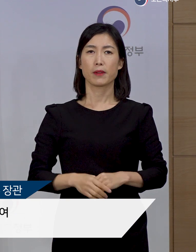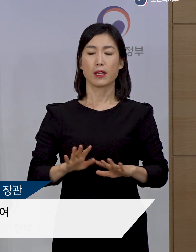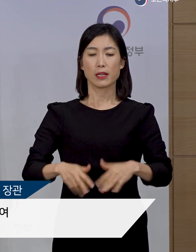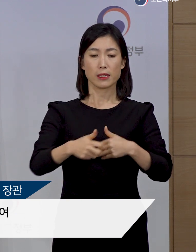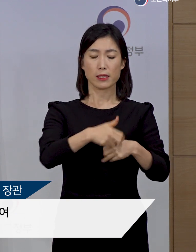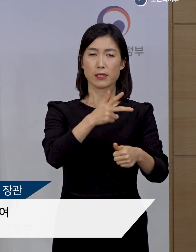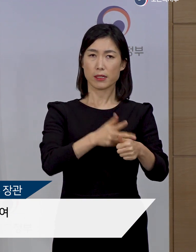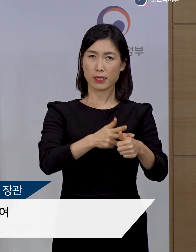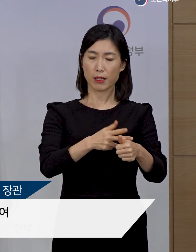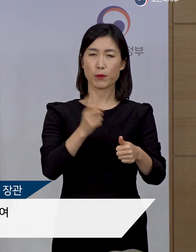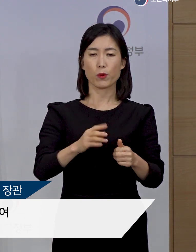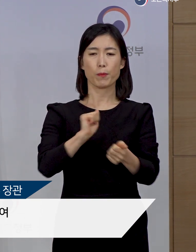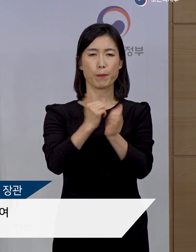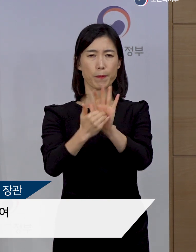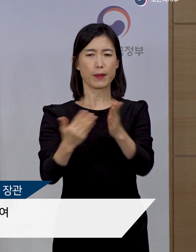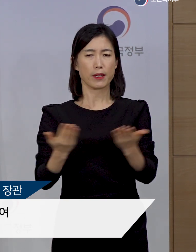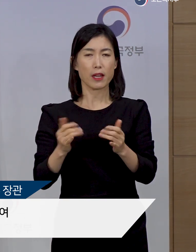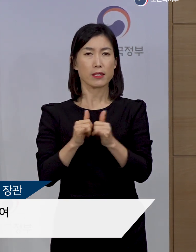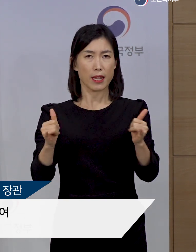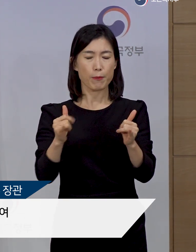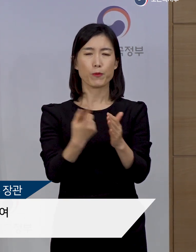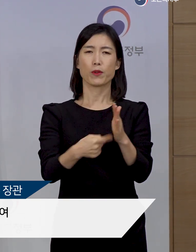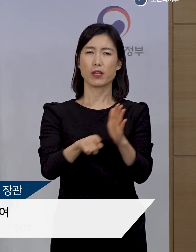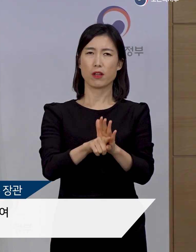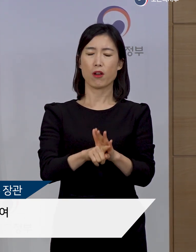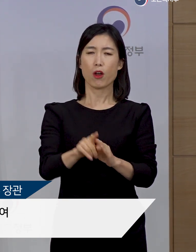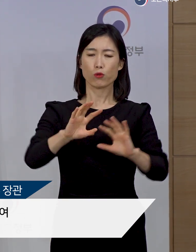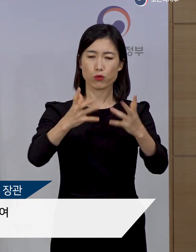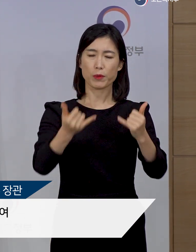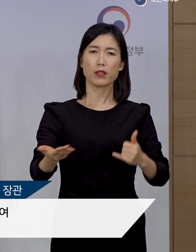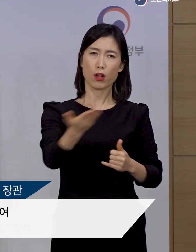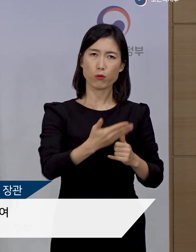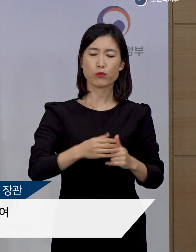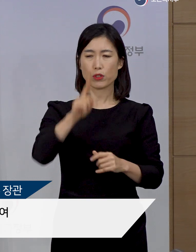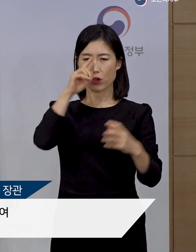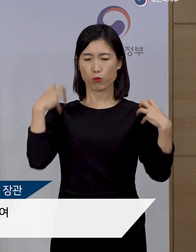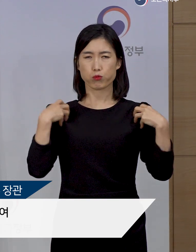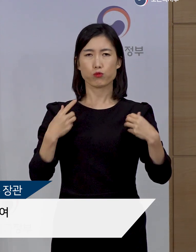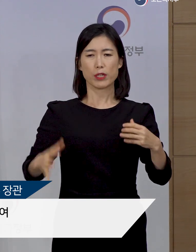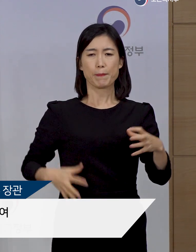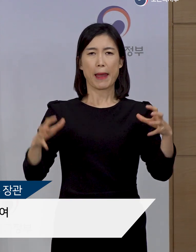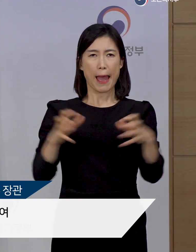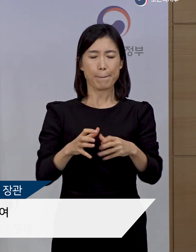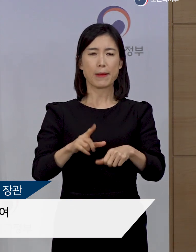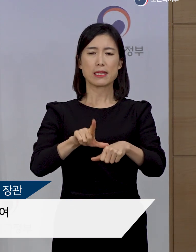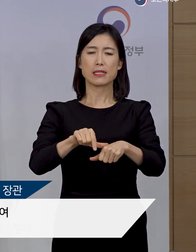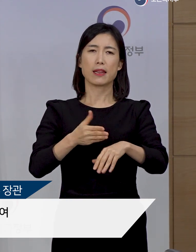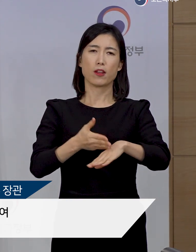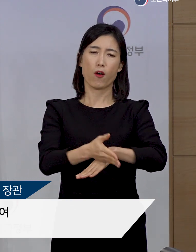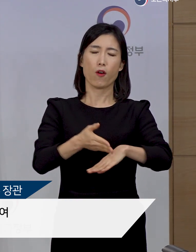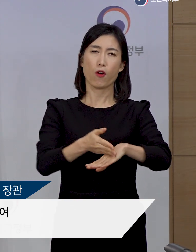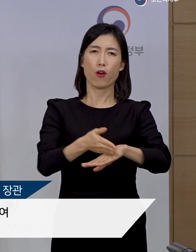의료진들과 방역 인력을 위해 국민과 정부가 합심하여 시간과 여력을 벌어주어야 할